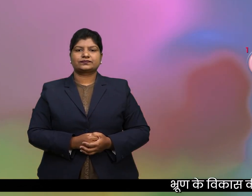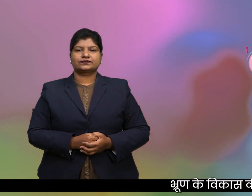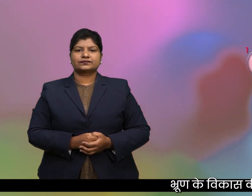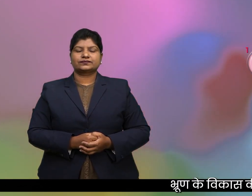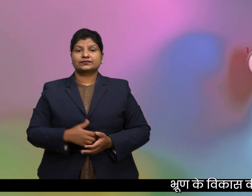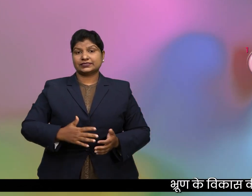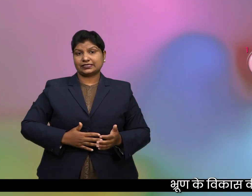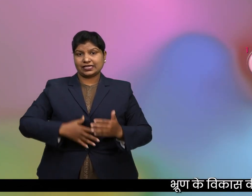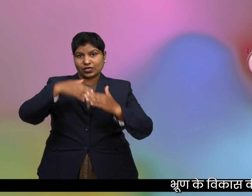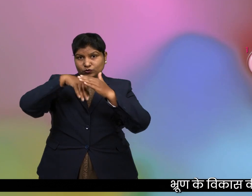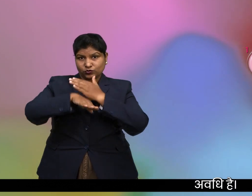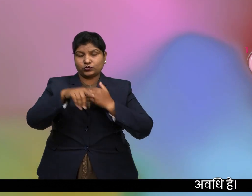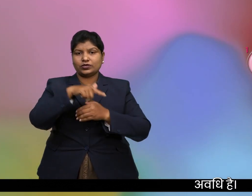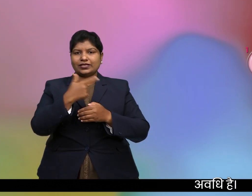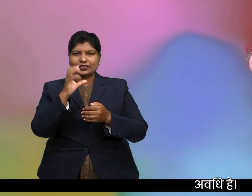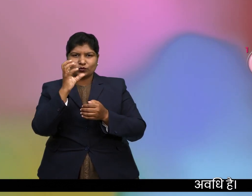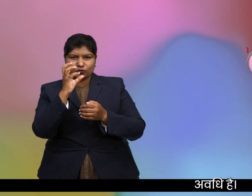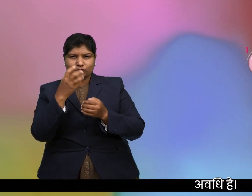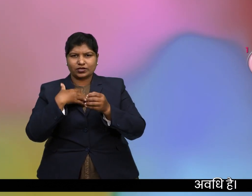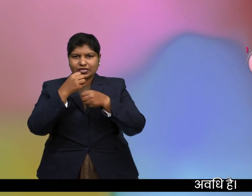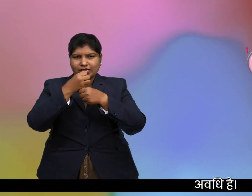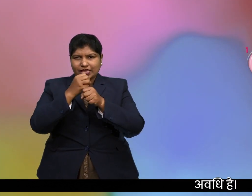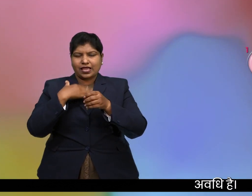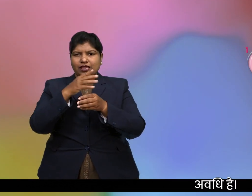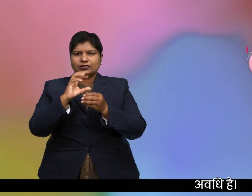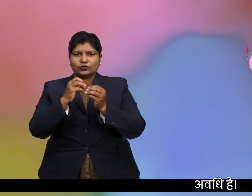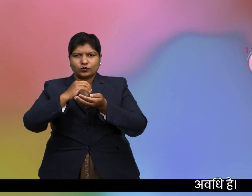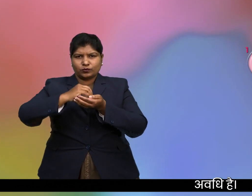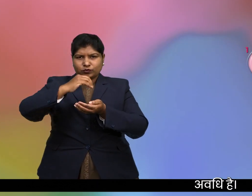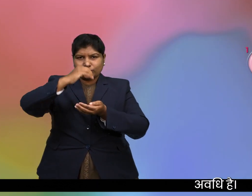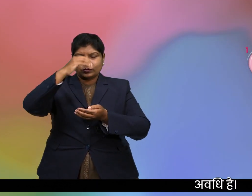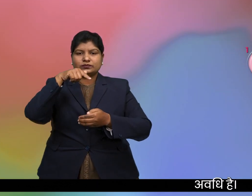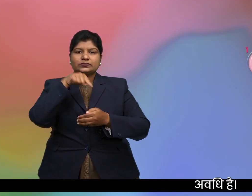भ्रूण के विकास की अवधि है।